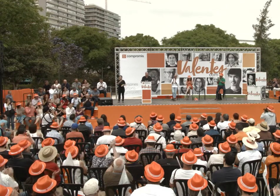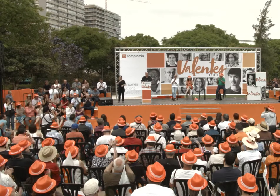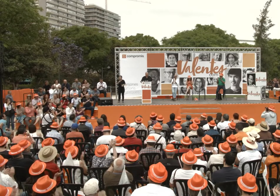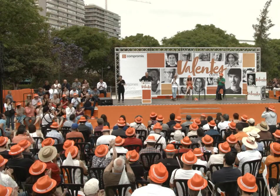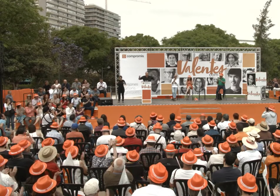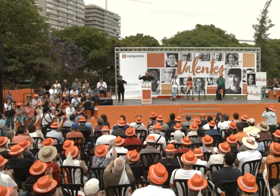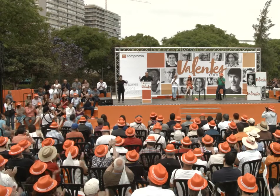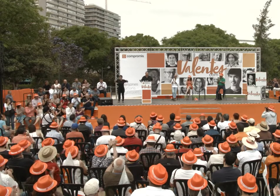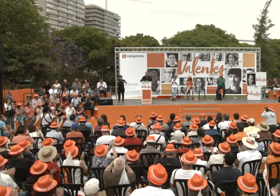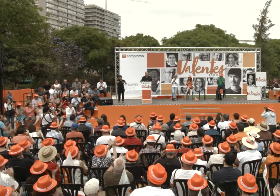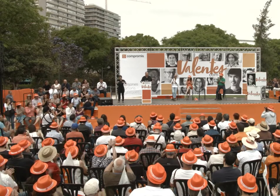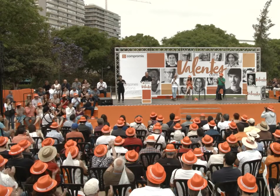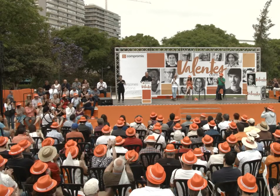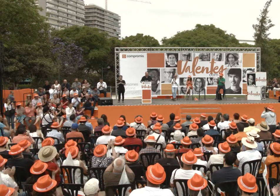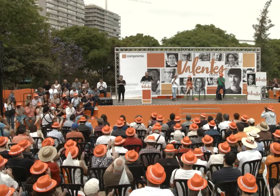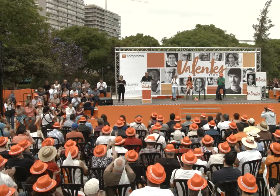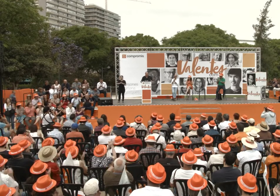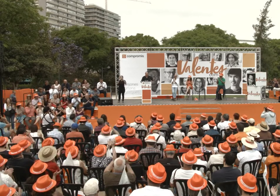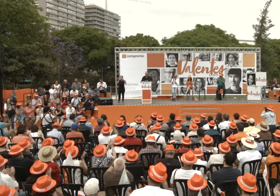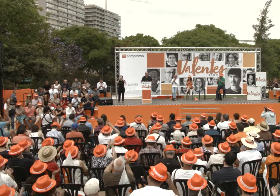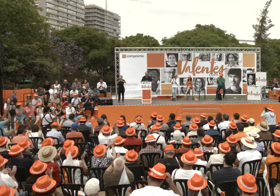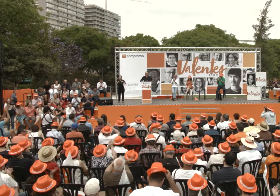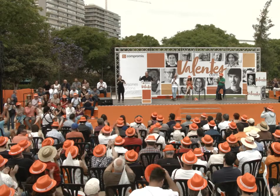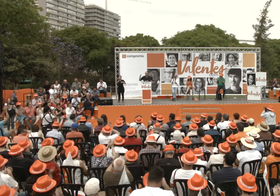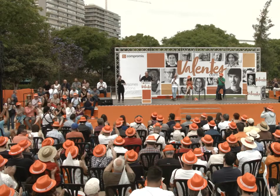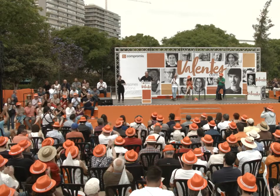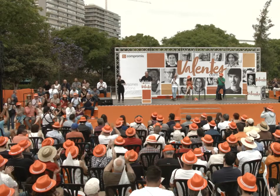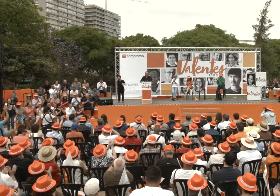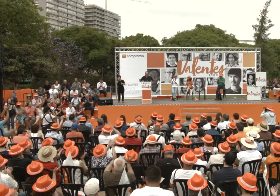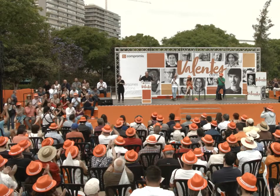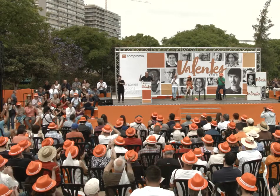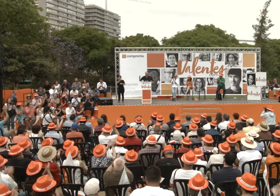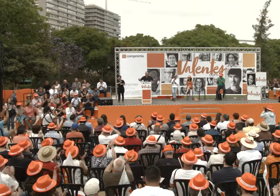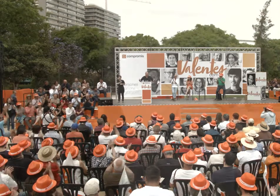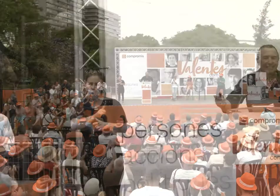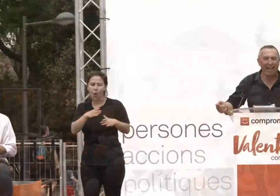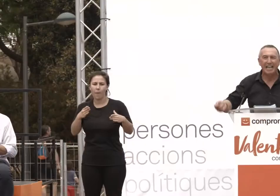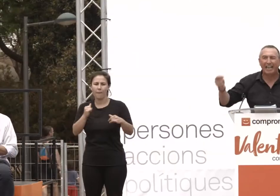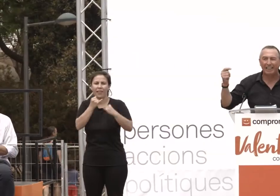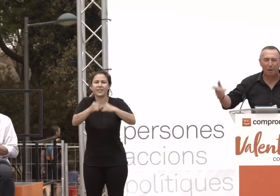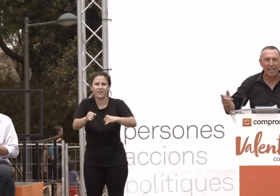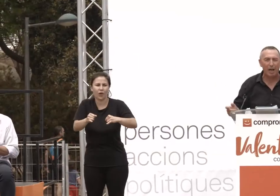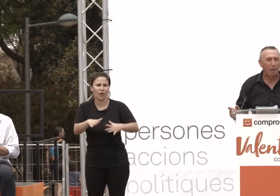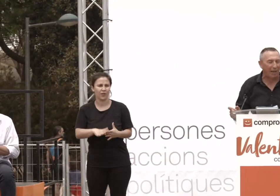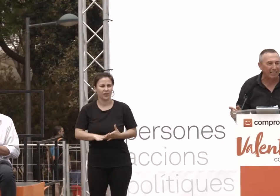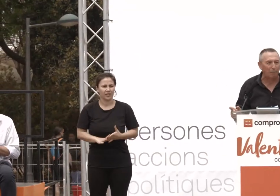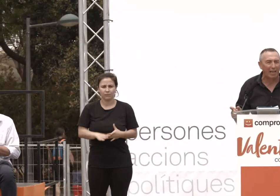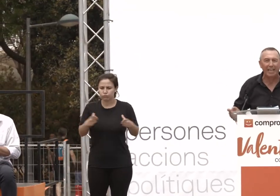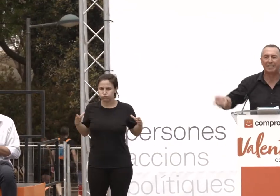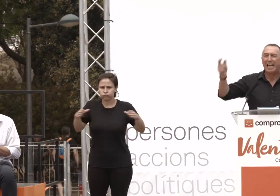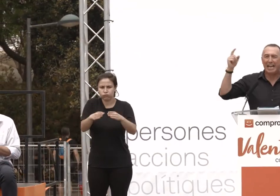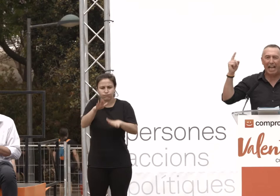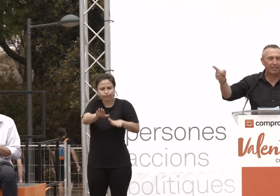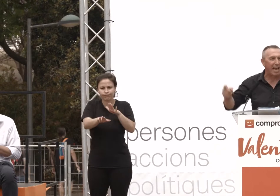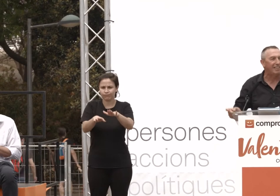un exèrcit pacífic, de gent digna, de gent lliure, de gent honesta que treballa per aquest